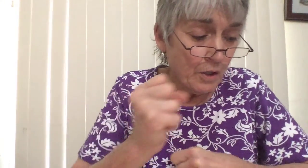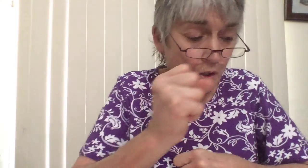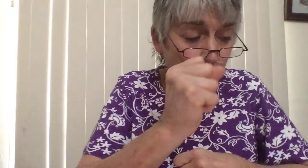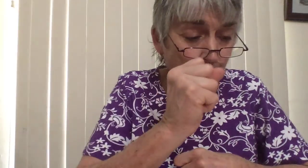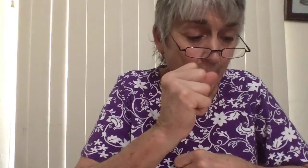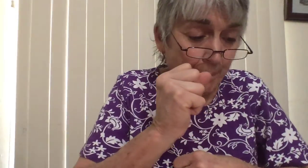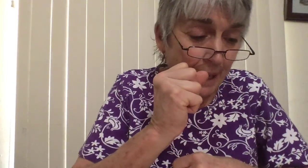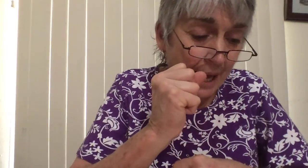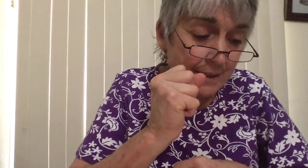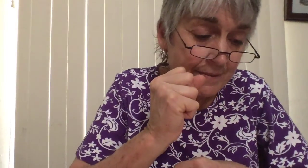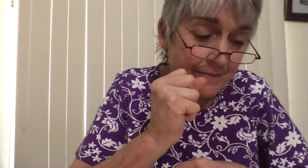le papa,